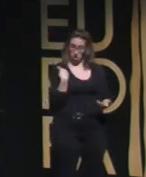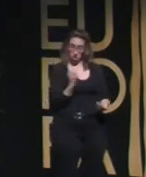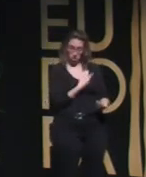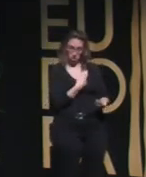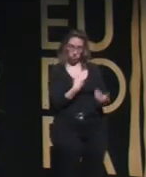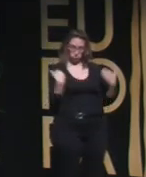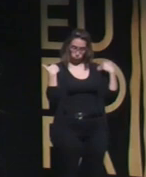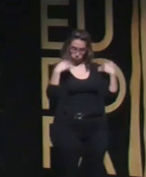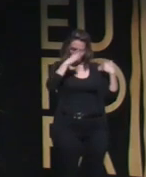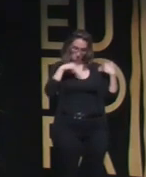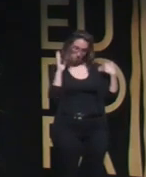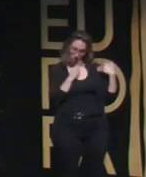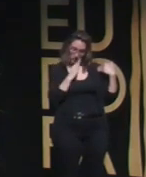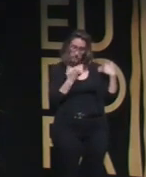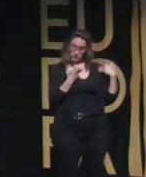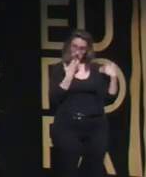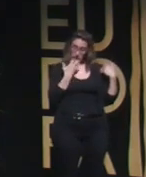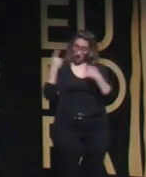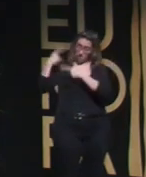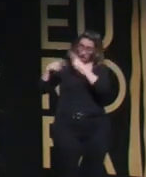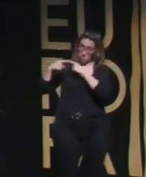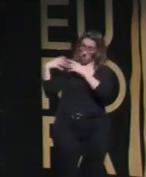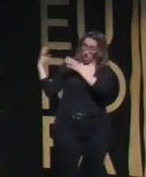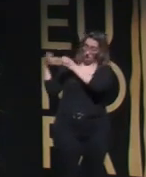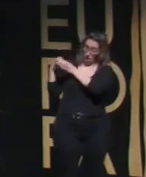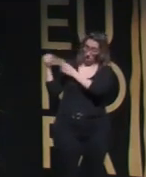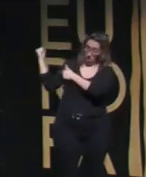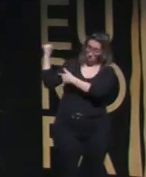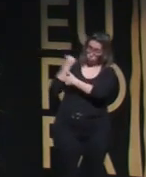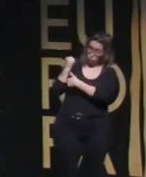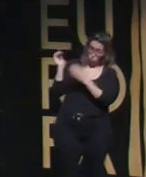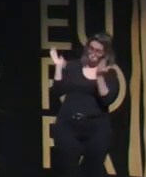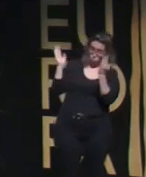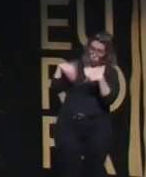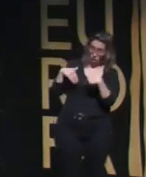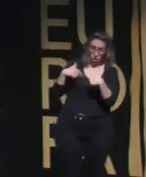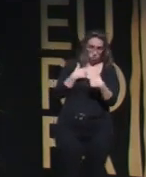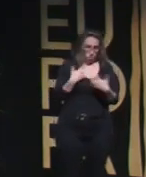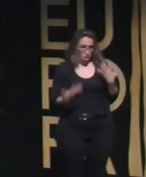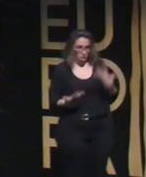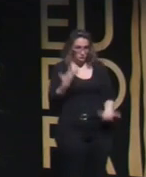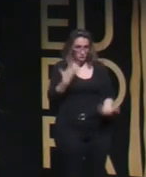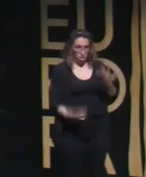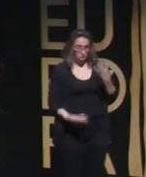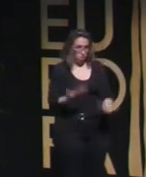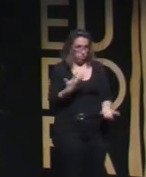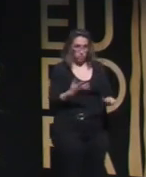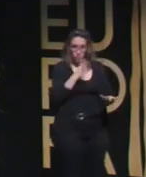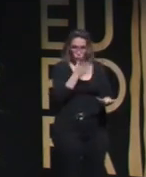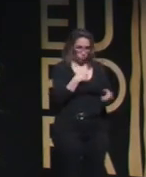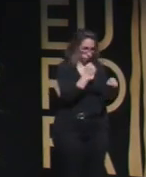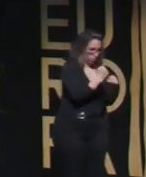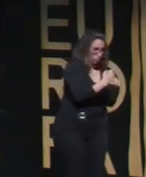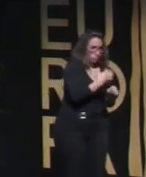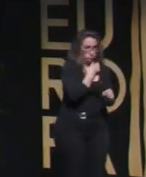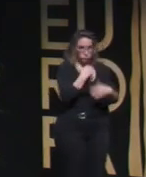la paternidad, si no tenemos una familia de origen, si no tenemos cierto apoyo de abuelos o de abuelas, estamos muy vendidos en lo que es los niveles de ritmo laboral en el que